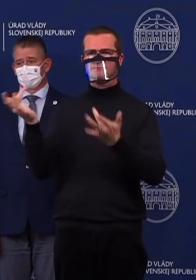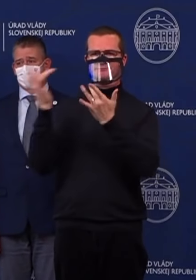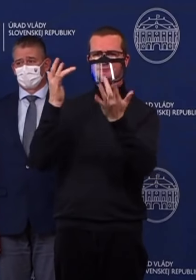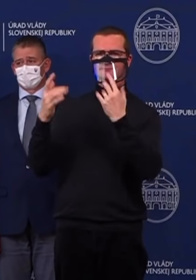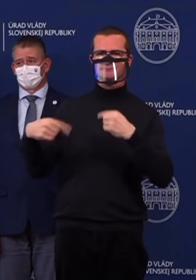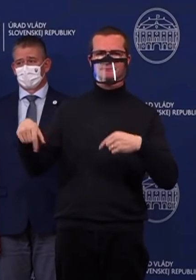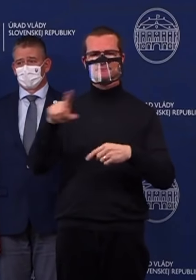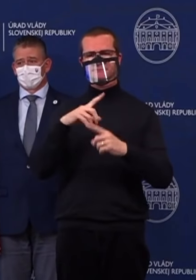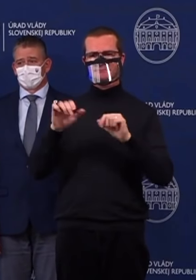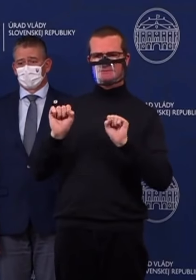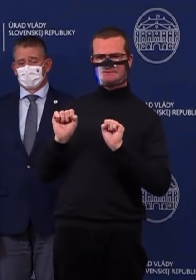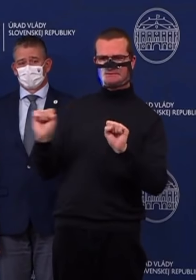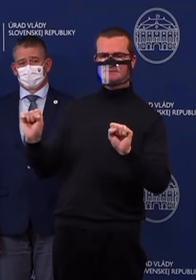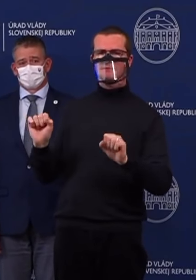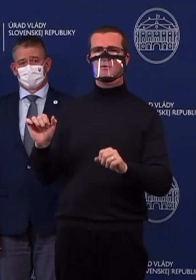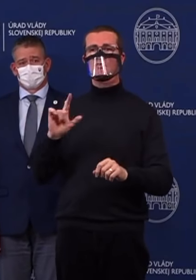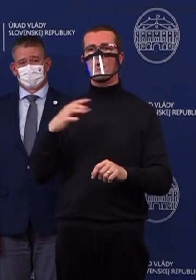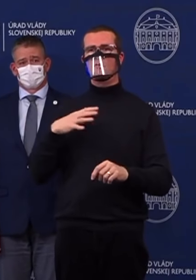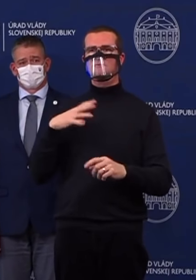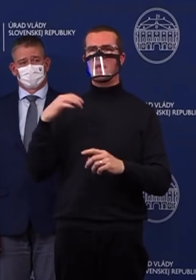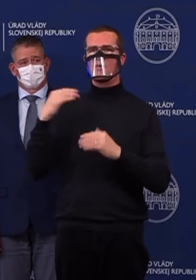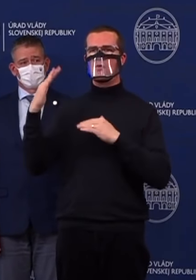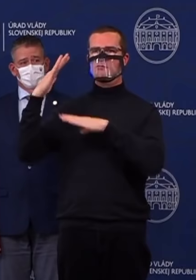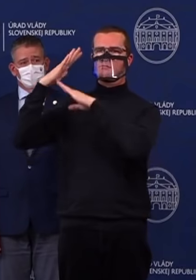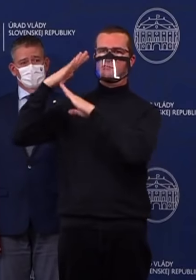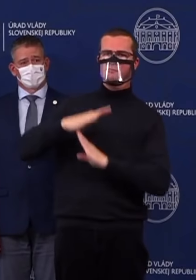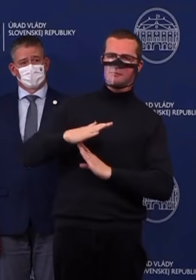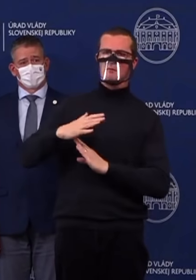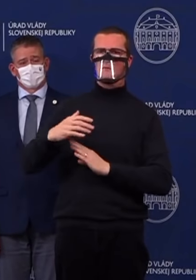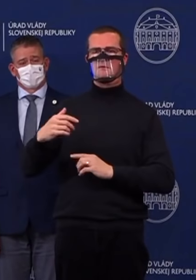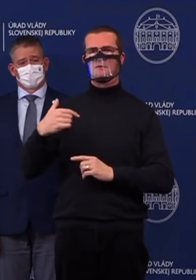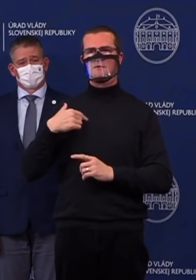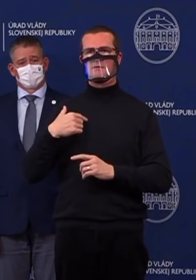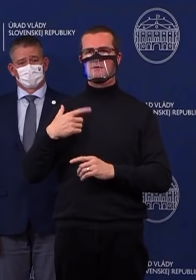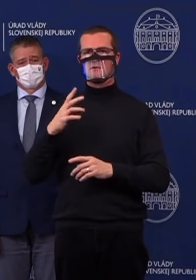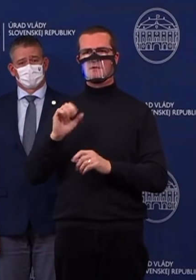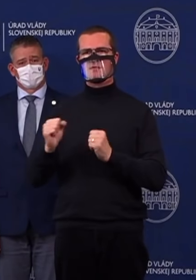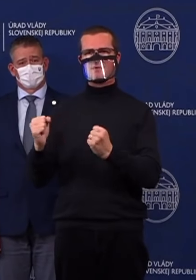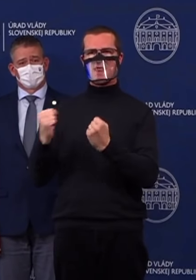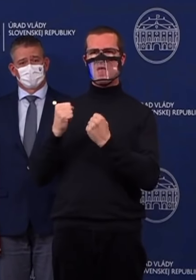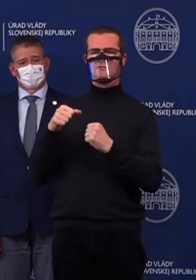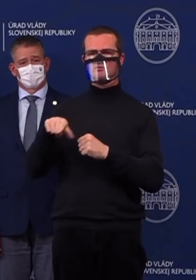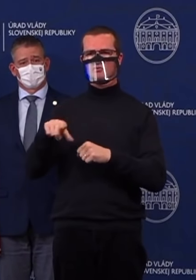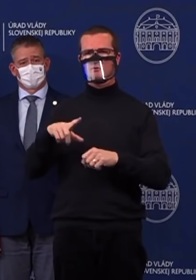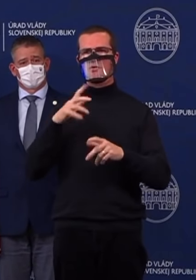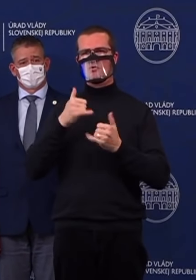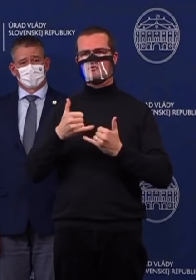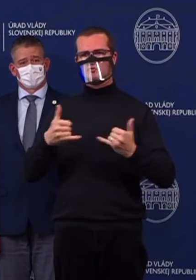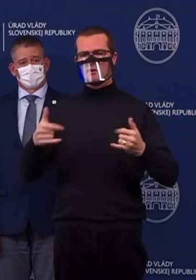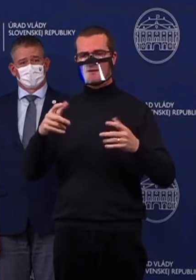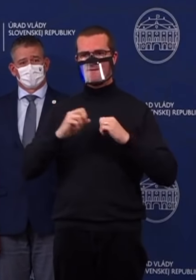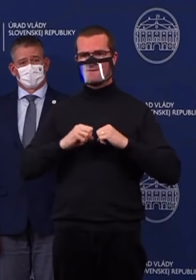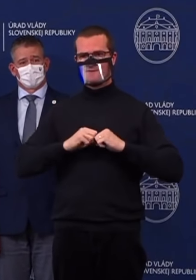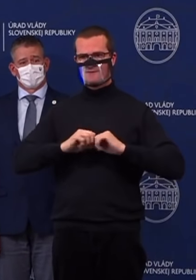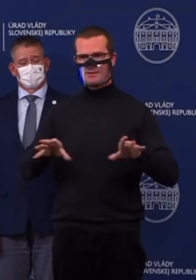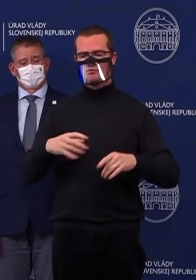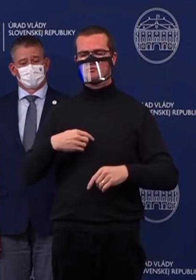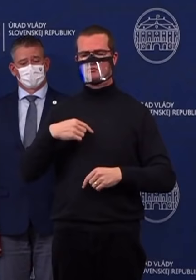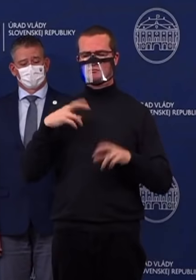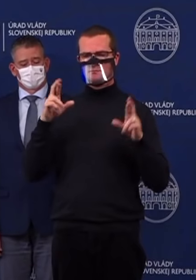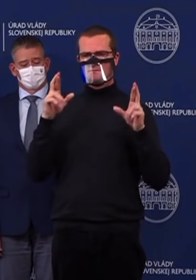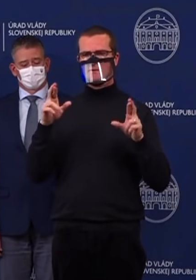snažiť oslabiť toto naše úsilie, potlačiť nekontrolované šírenie vírusu v našej krajine. Verím, že